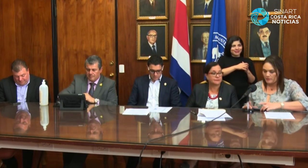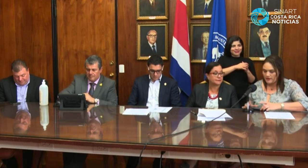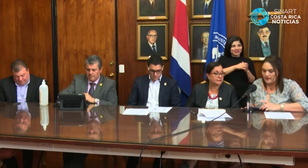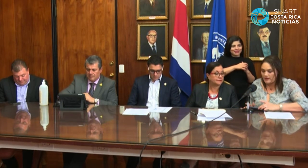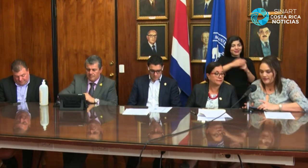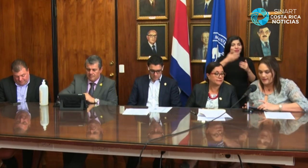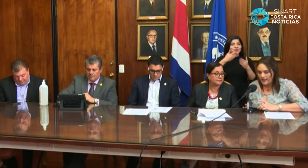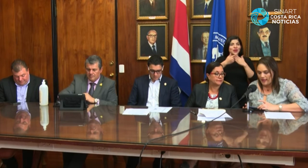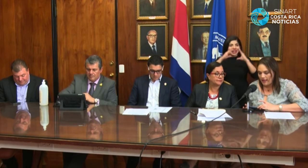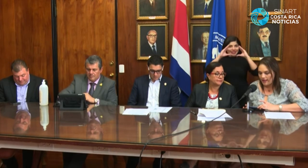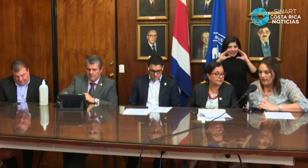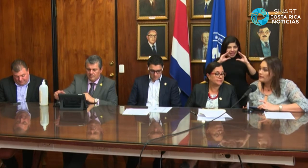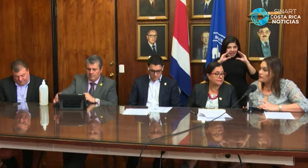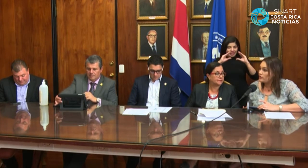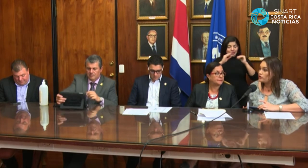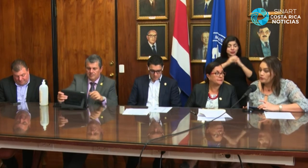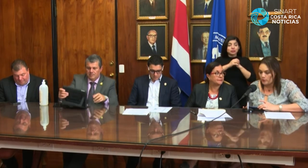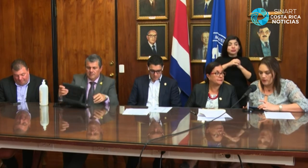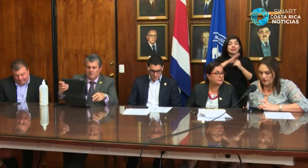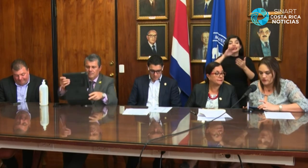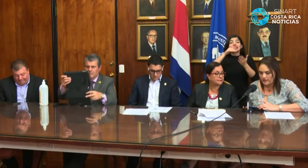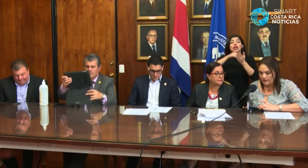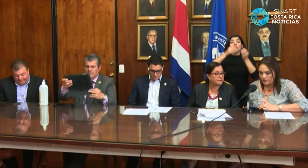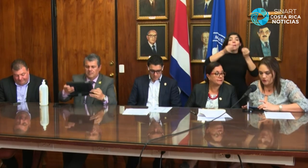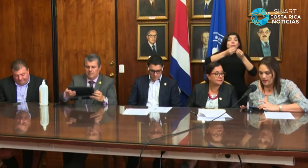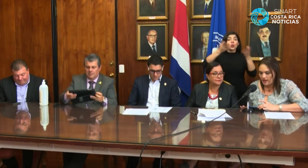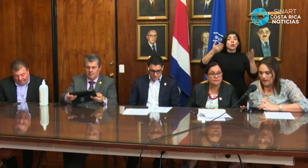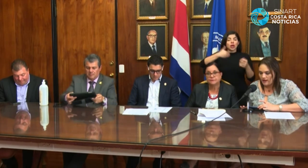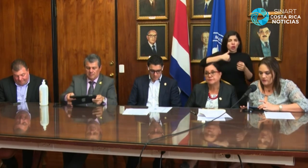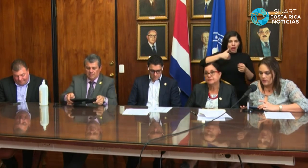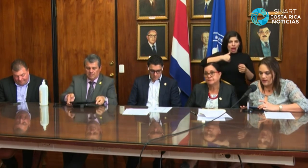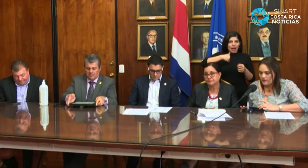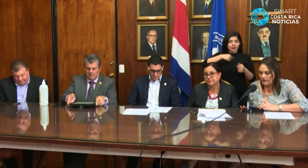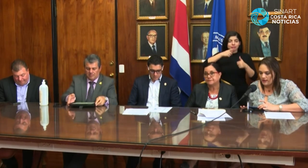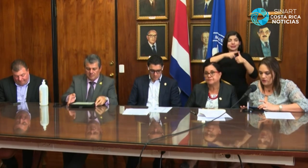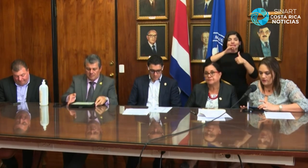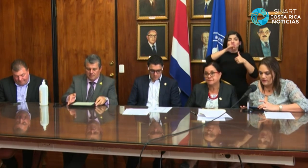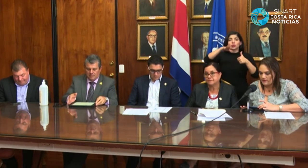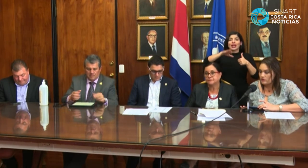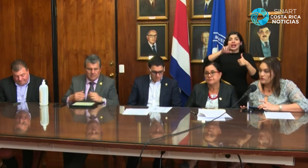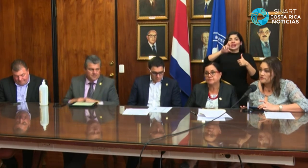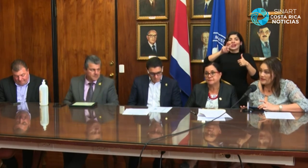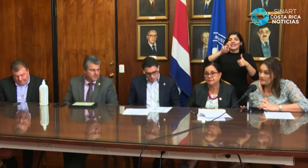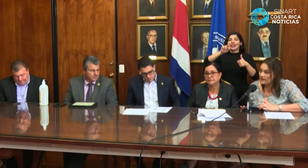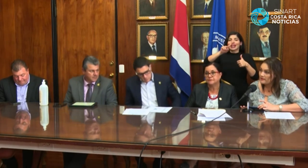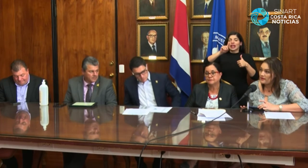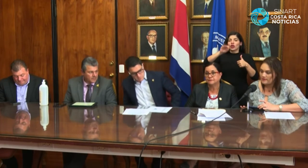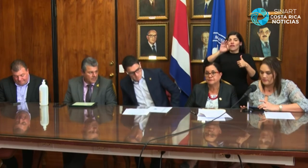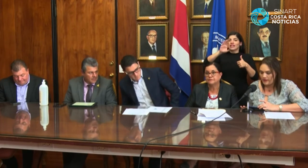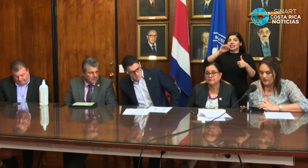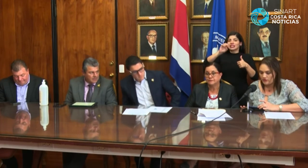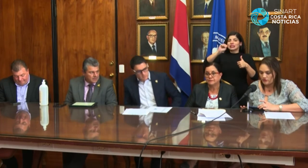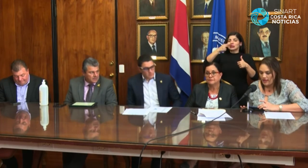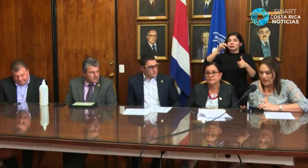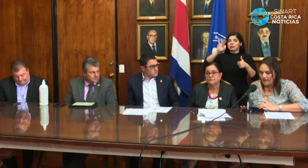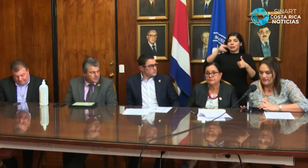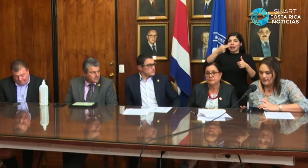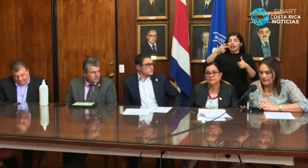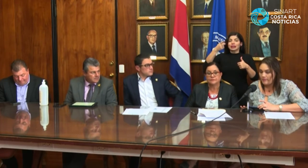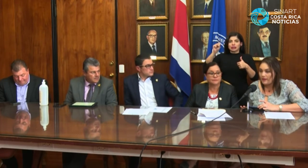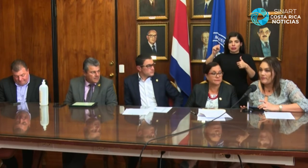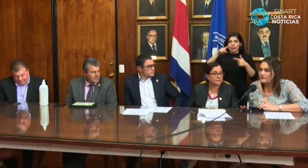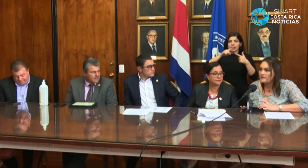Sí, buenas tardes. En los centros públicos tenemos la Escuela Reverendo Francisco Schmitz, que es de desamparados,